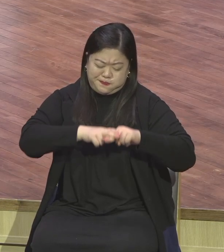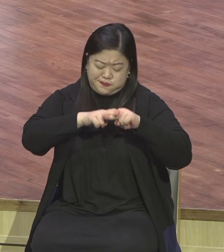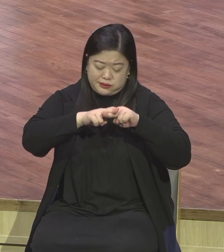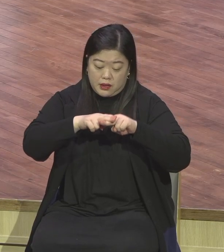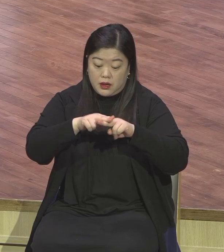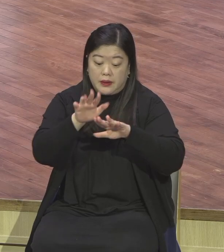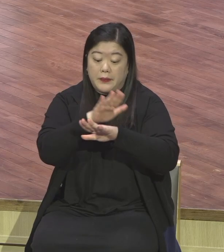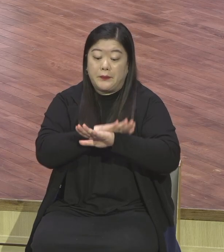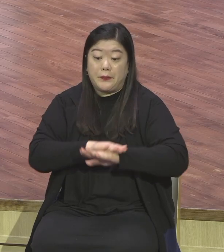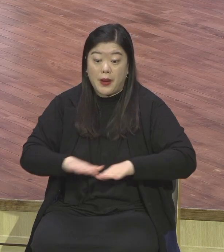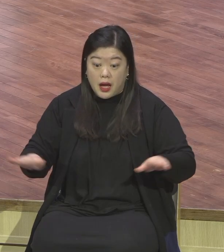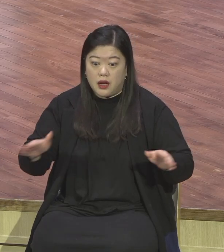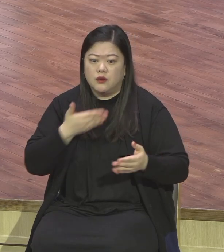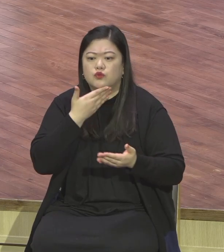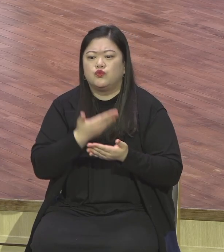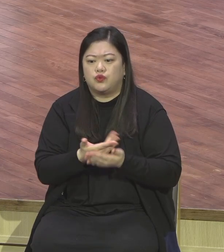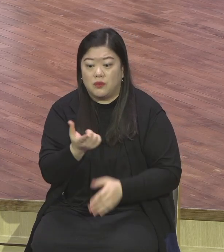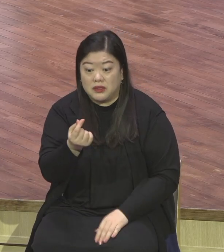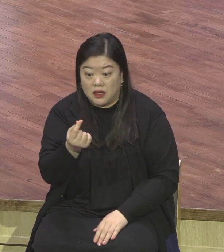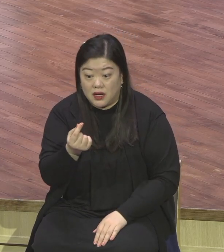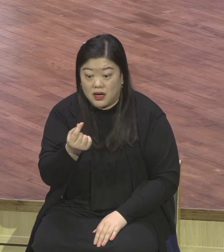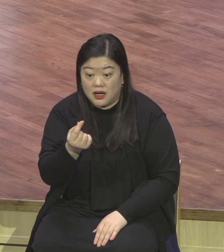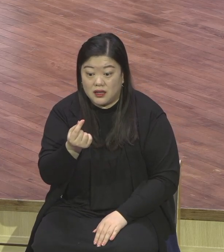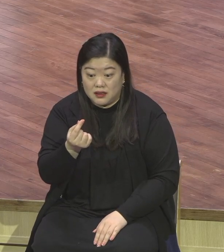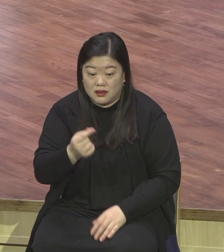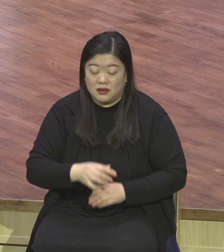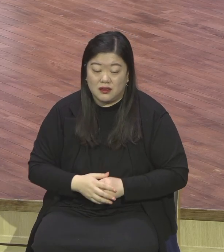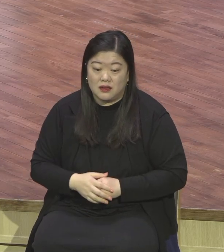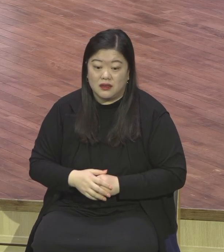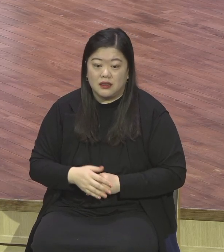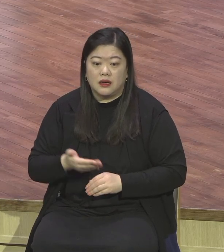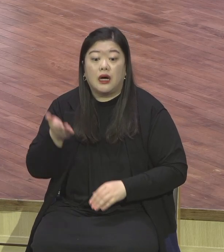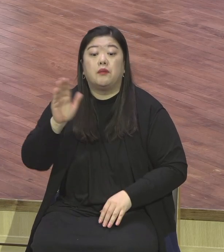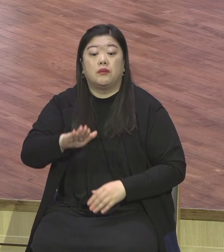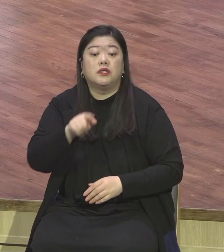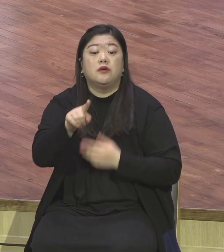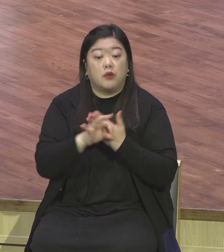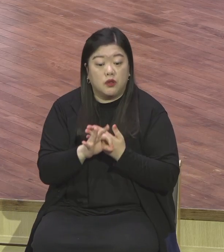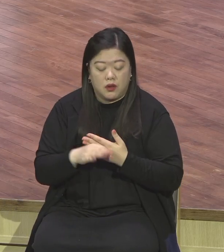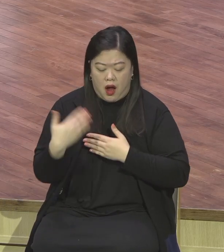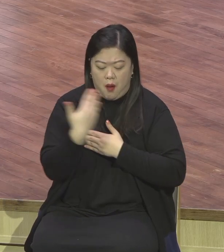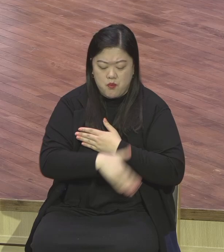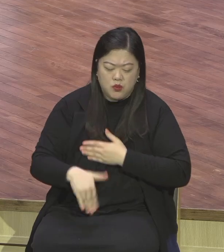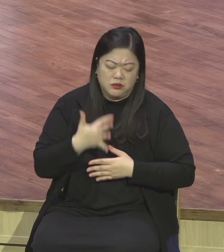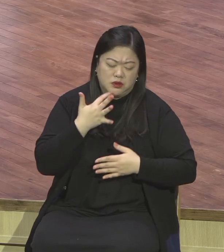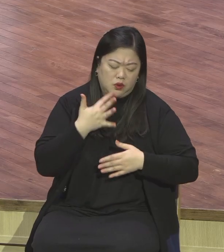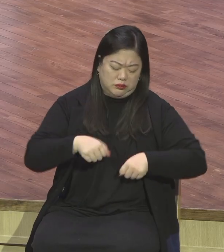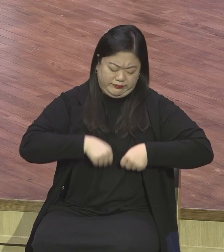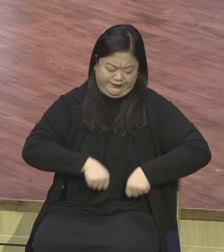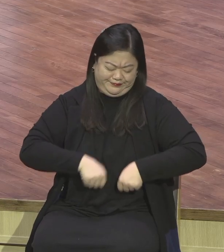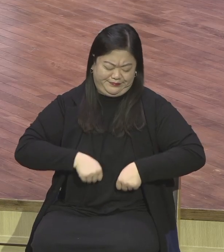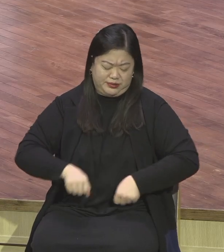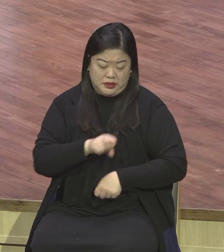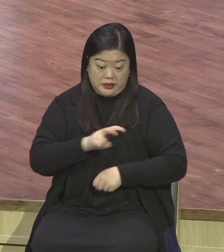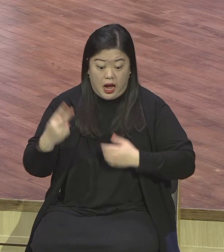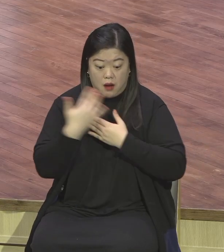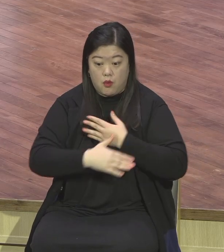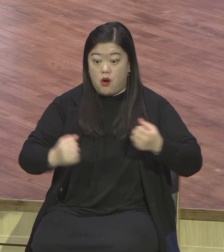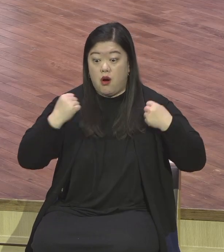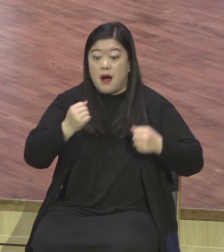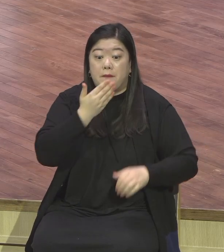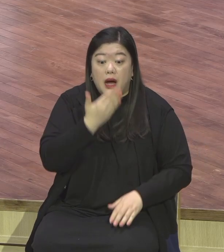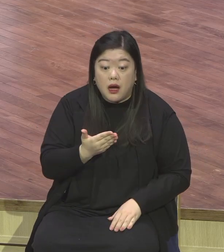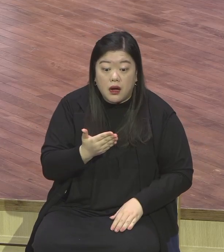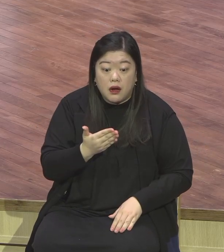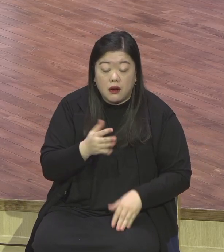우리 몸 안에 독소도 없애야 되지만은 우리 영혼 속에 우리 심령에 쌓여있는